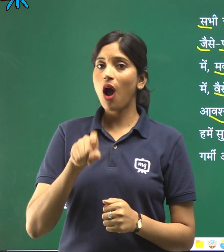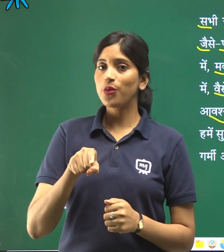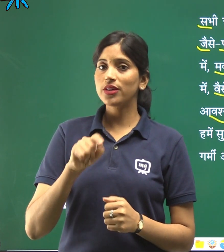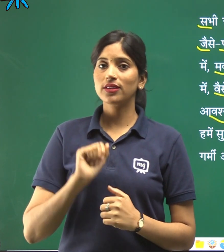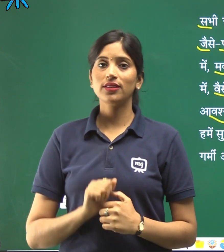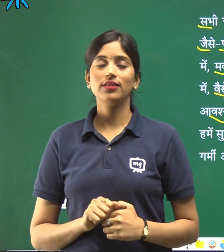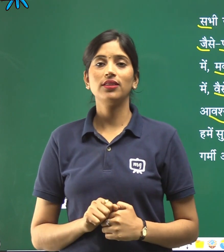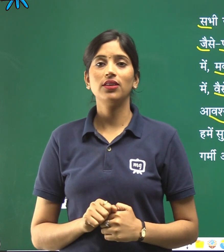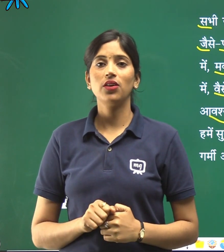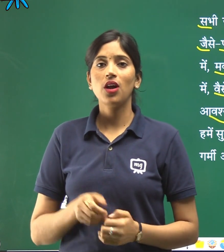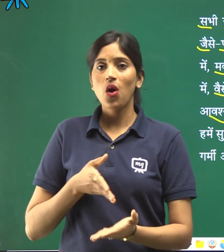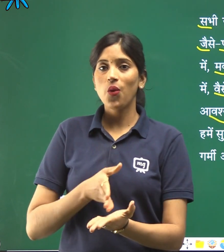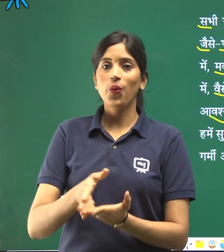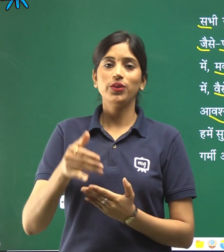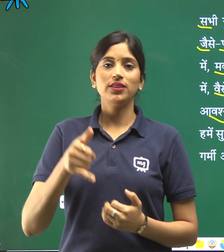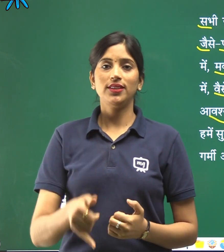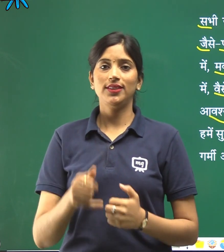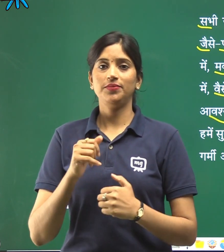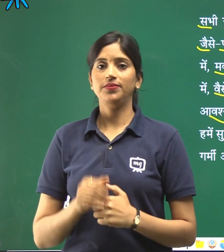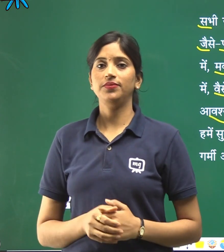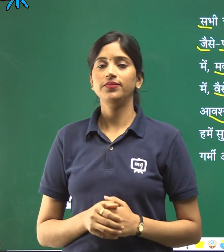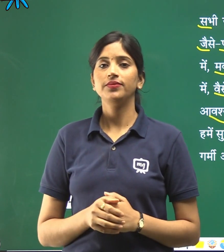आवश्यकता होती है।